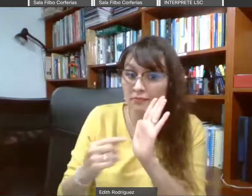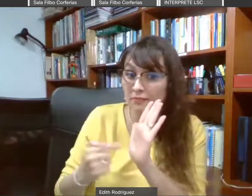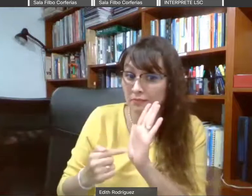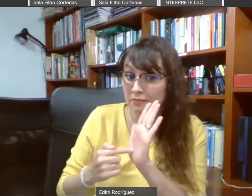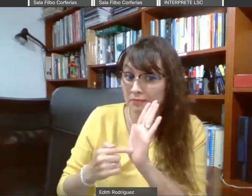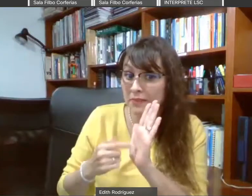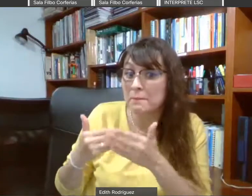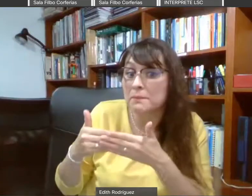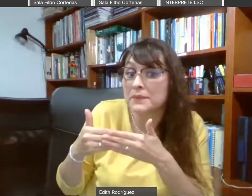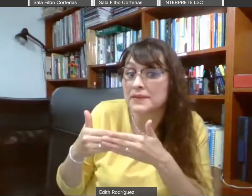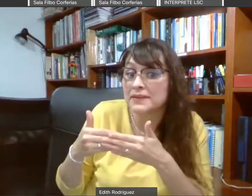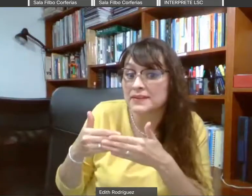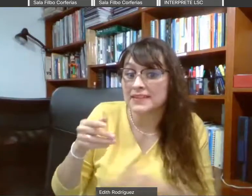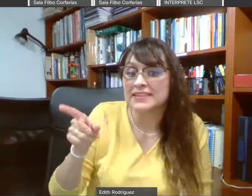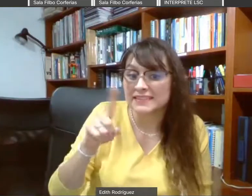lo de...